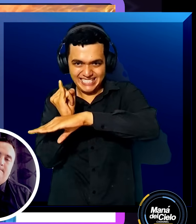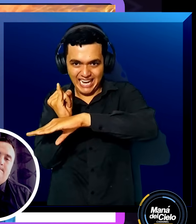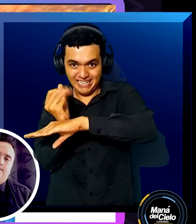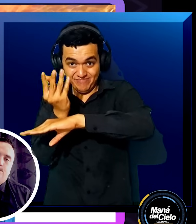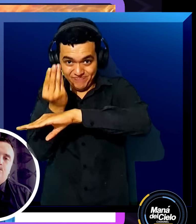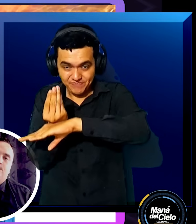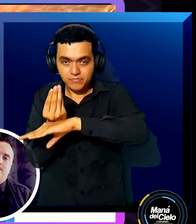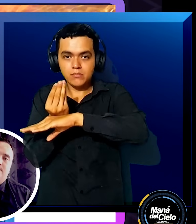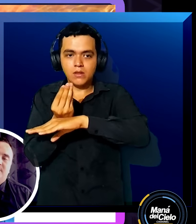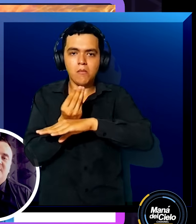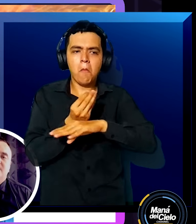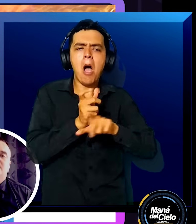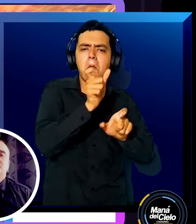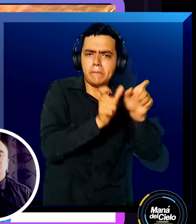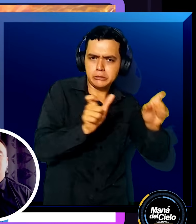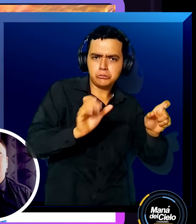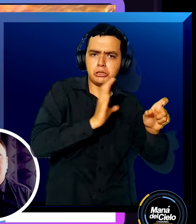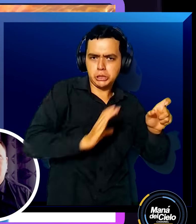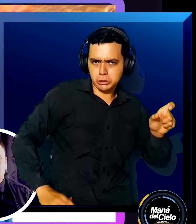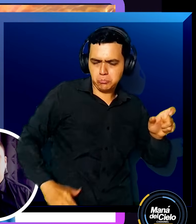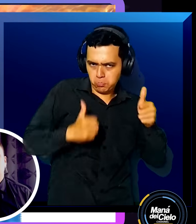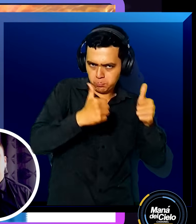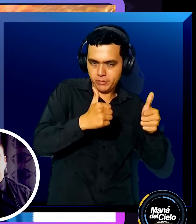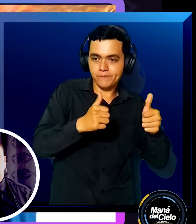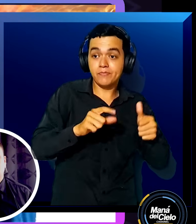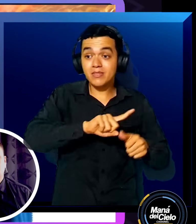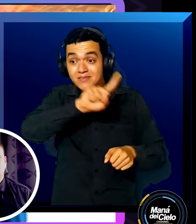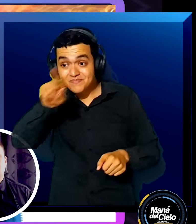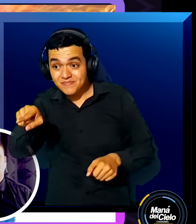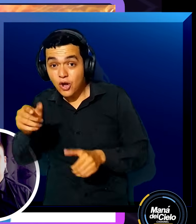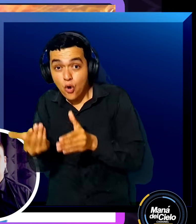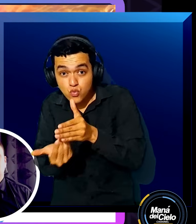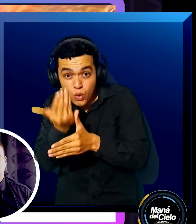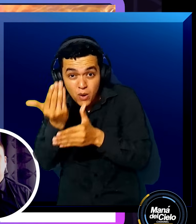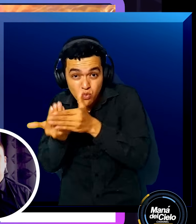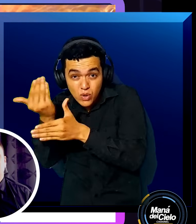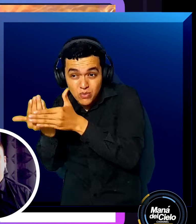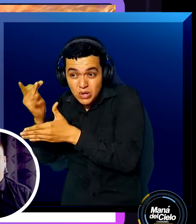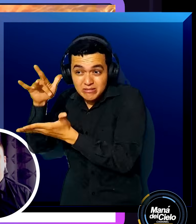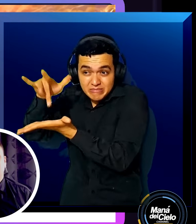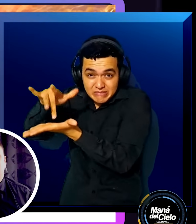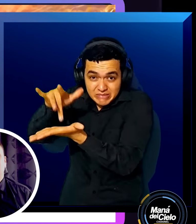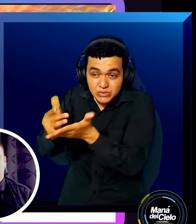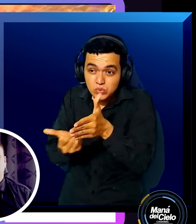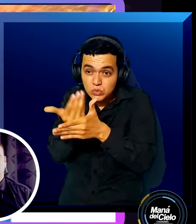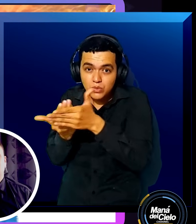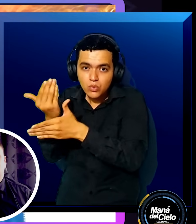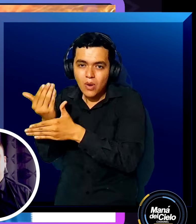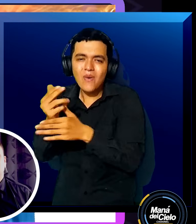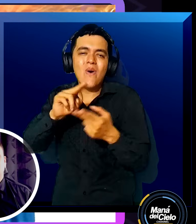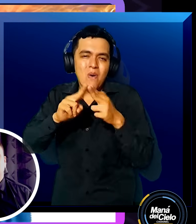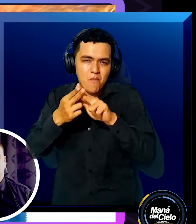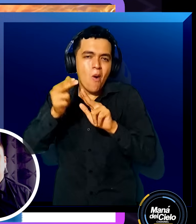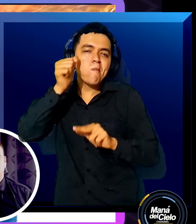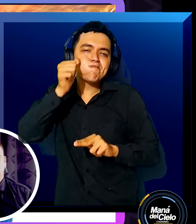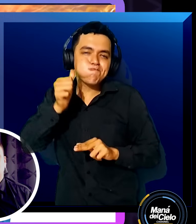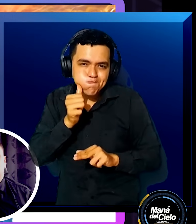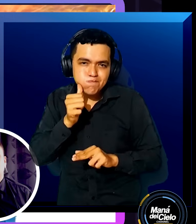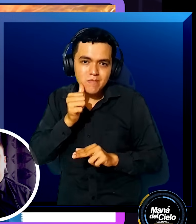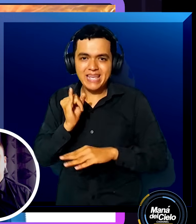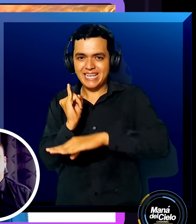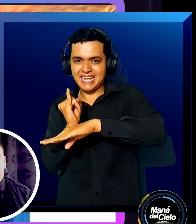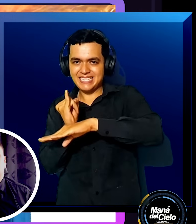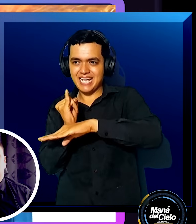El Señor me dio la oportunidad, una muchacha. Una vez me atreví a decirle, Señor, yo, pues aparte del trabajo que estoy haciendo en la